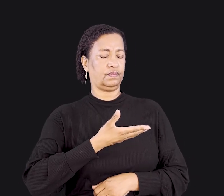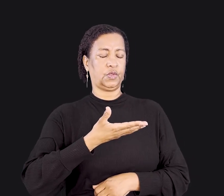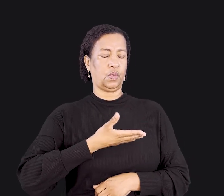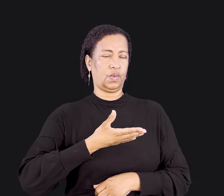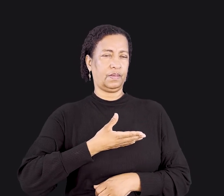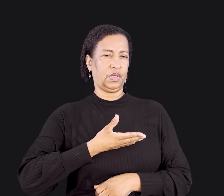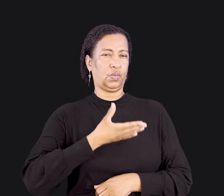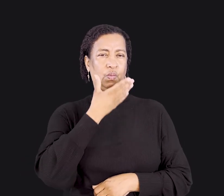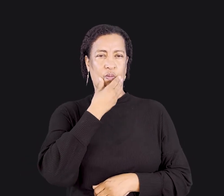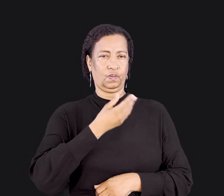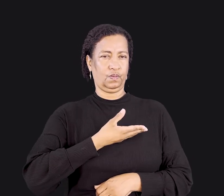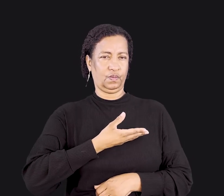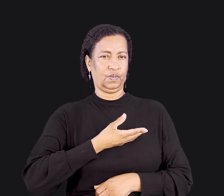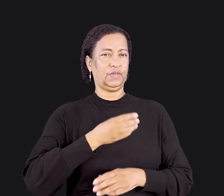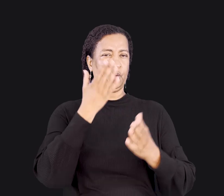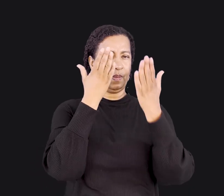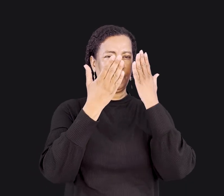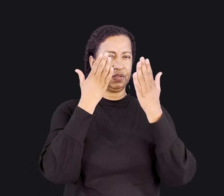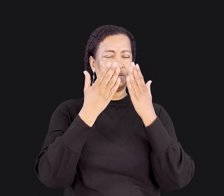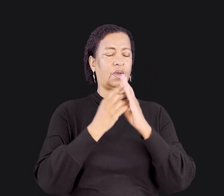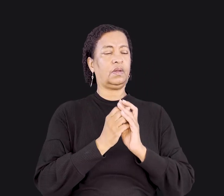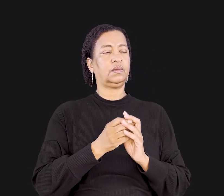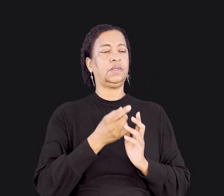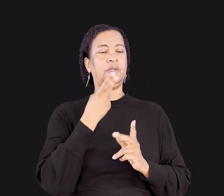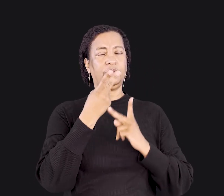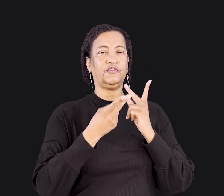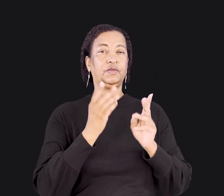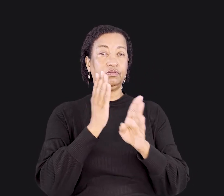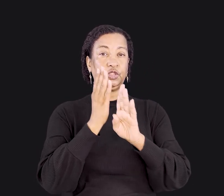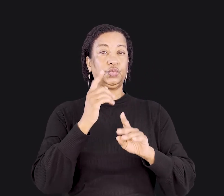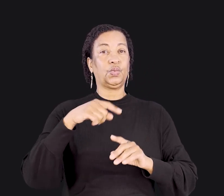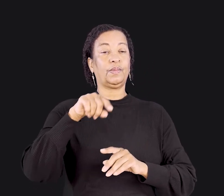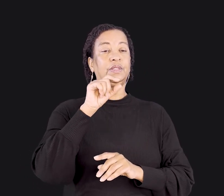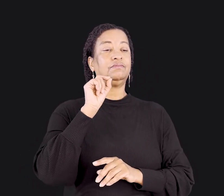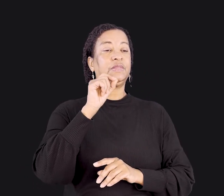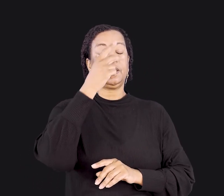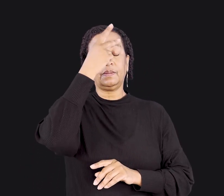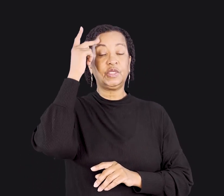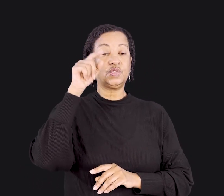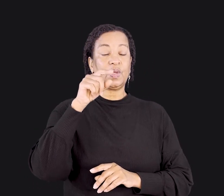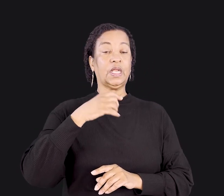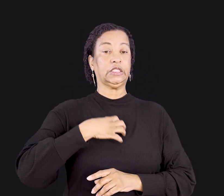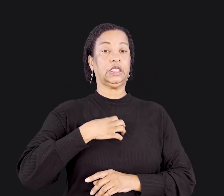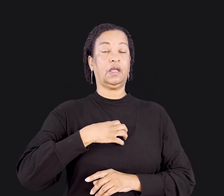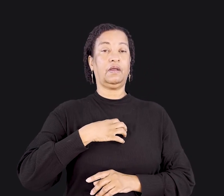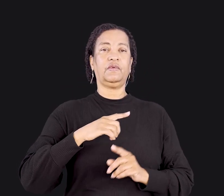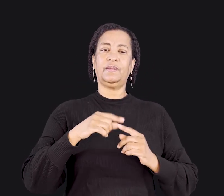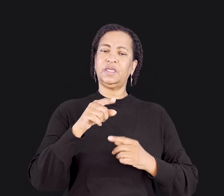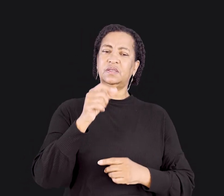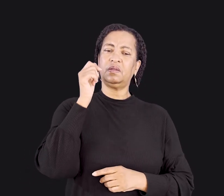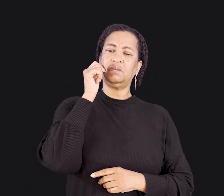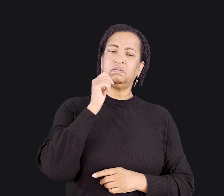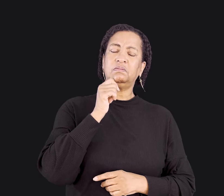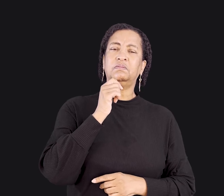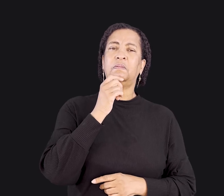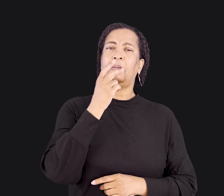disse: descubra de quem ela está com raiva. Eu argumentei: mas ela aparenta ser uma mulher cristã,